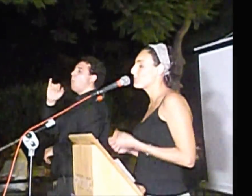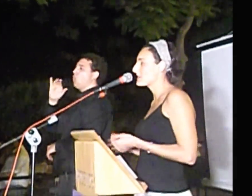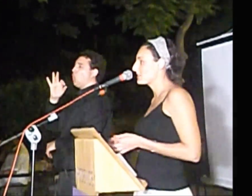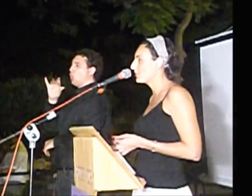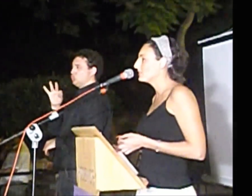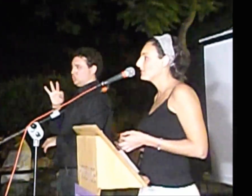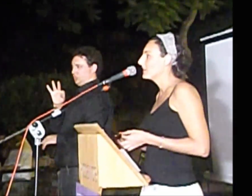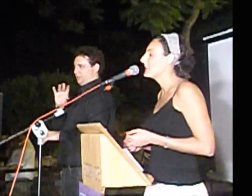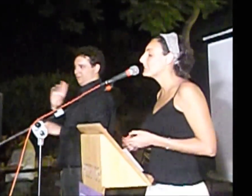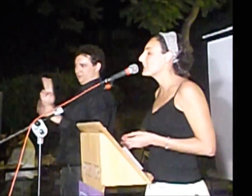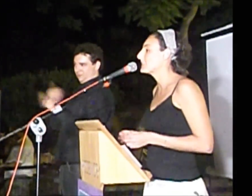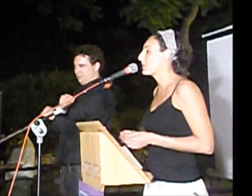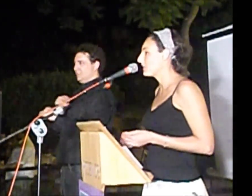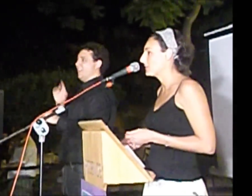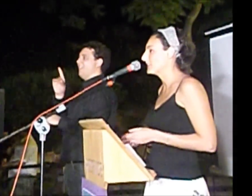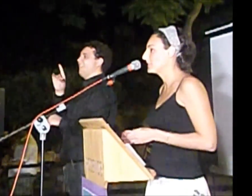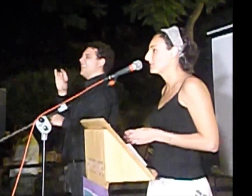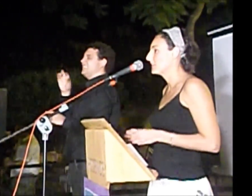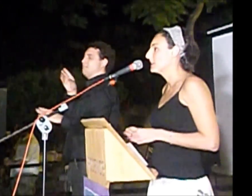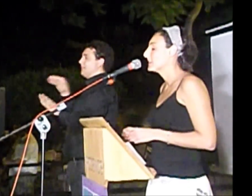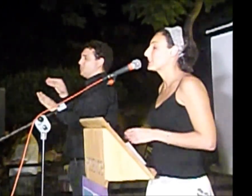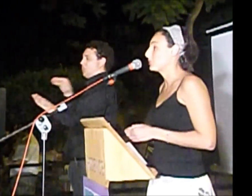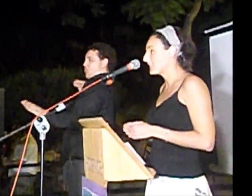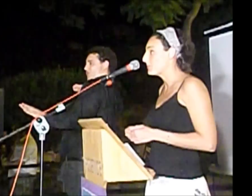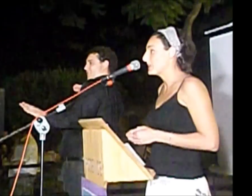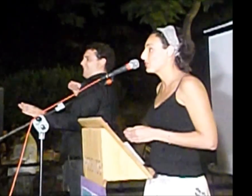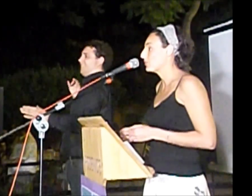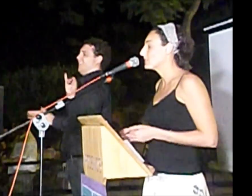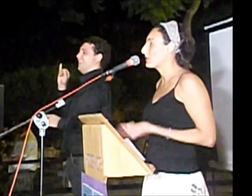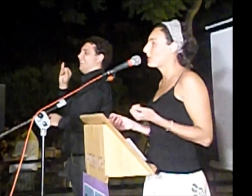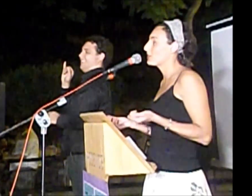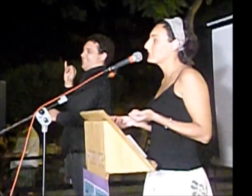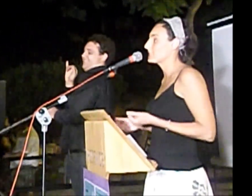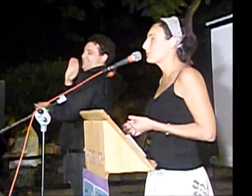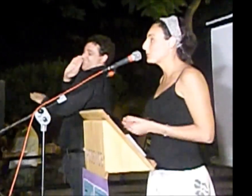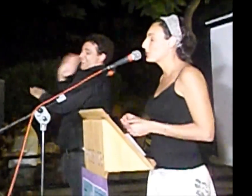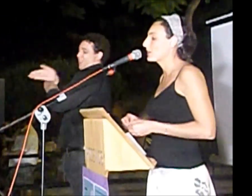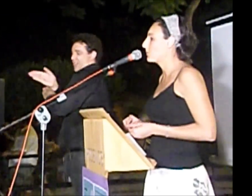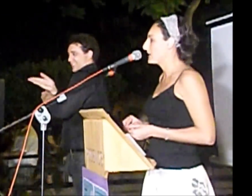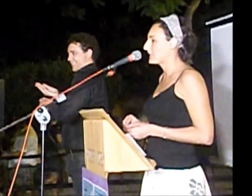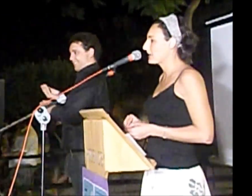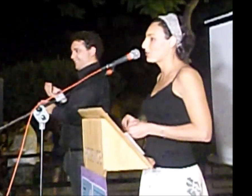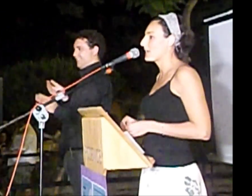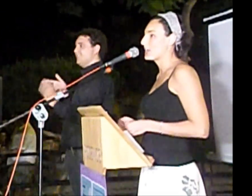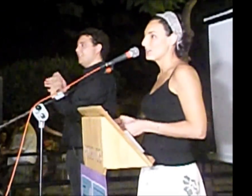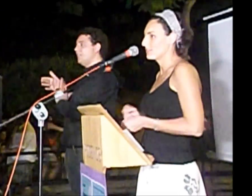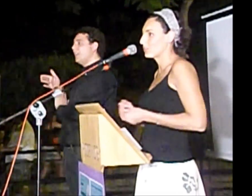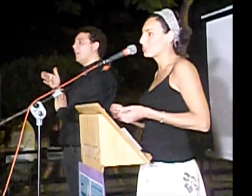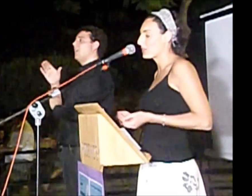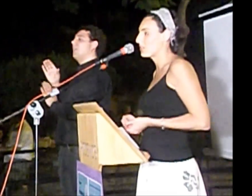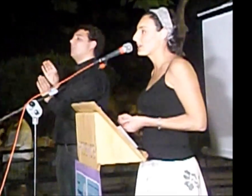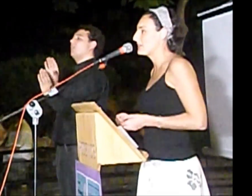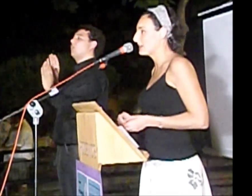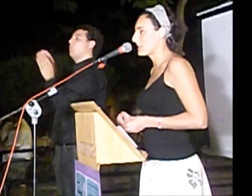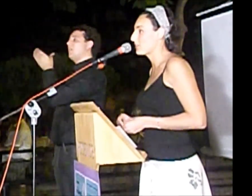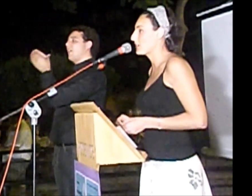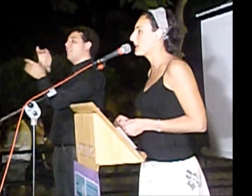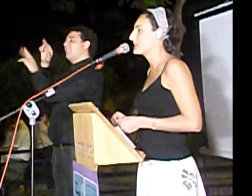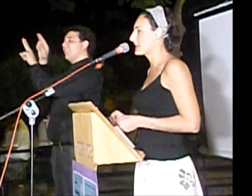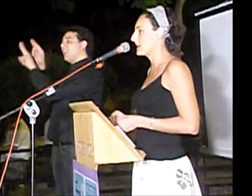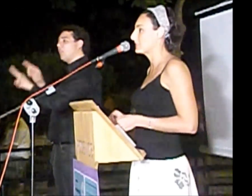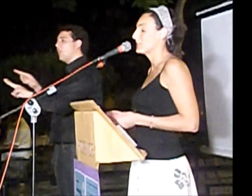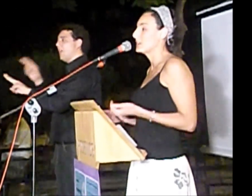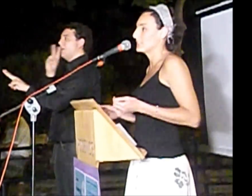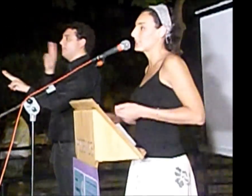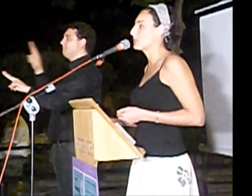de desinversión y S de sanciones, que es lo que están pidiendo. Sanciones, estamos viendo que la comunidad internacional no sanciona ni va a